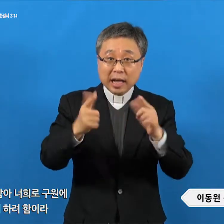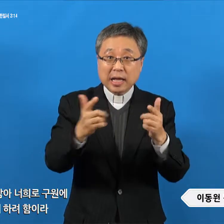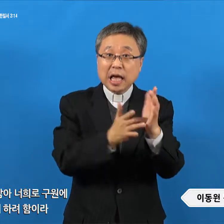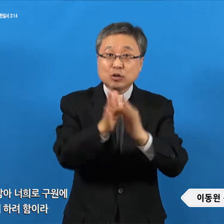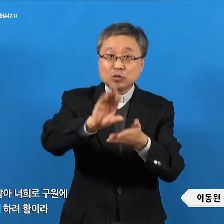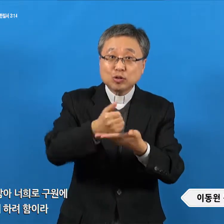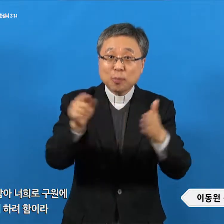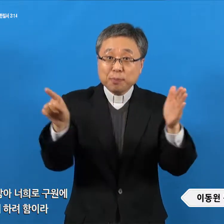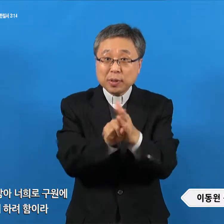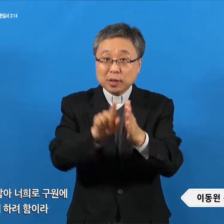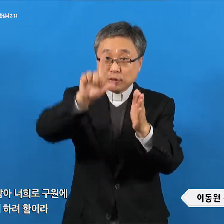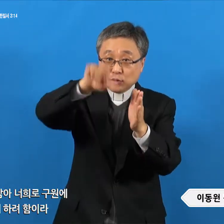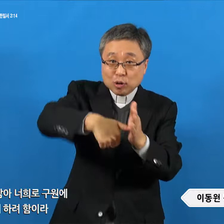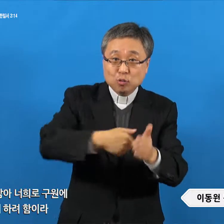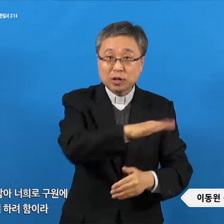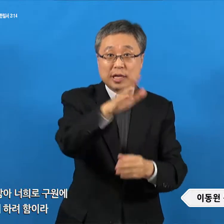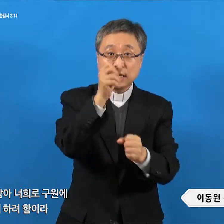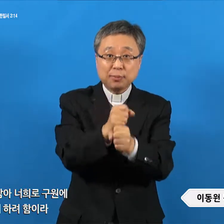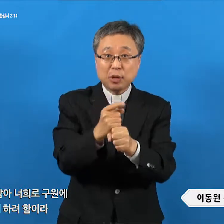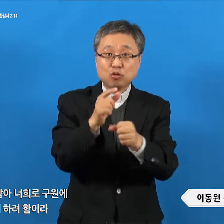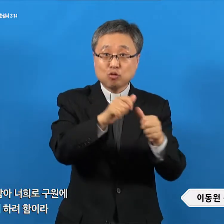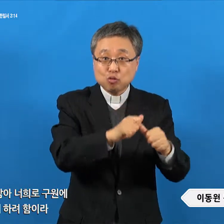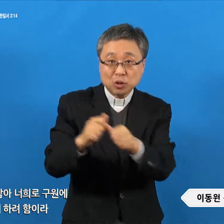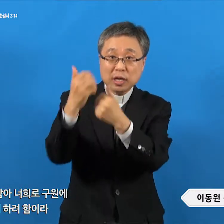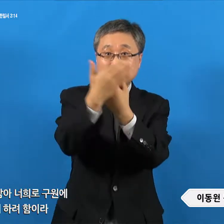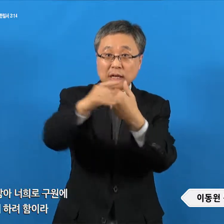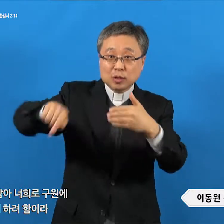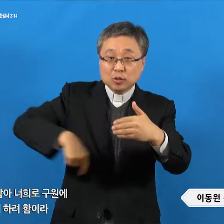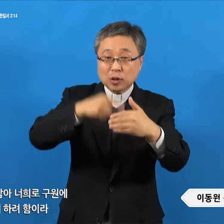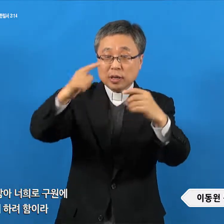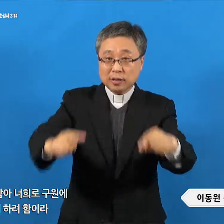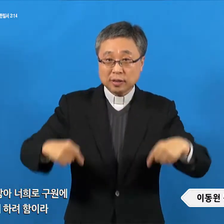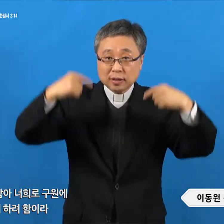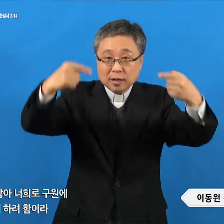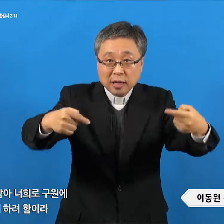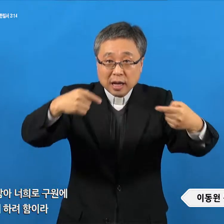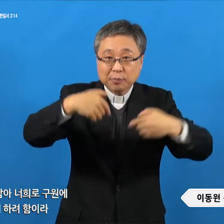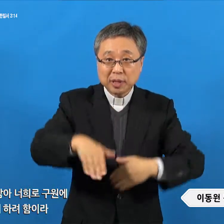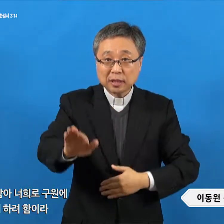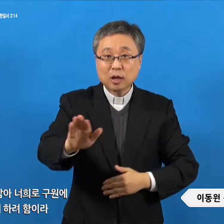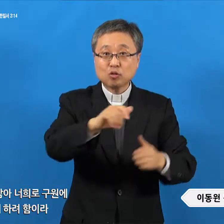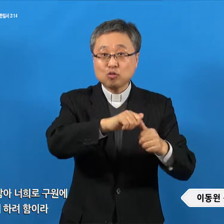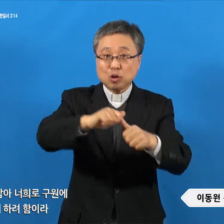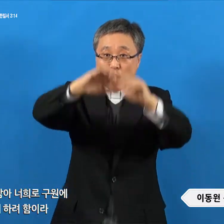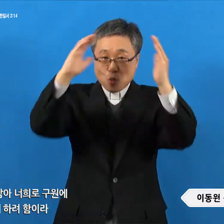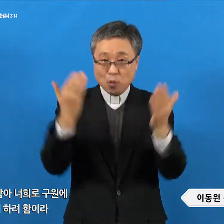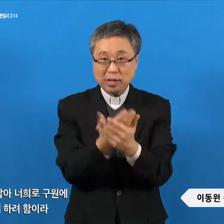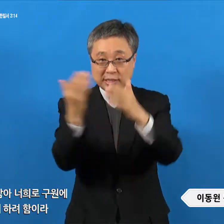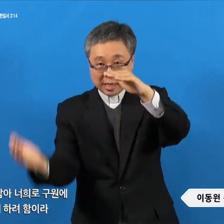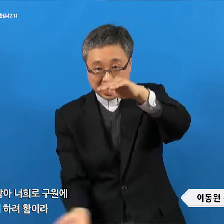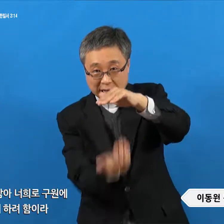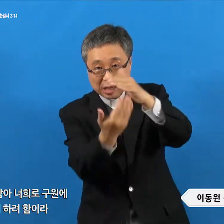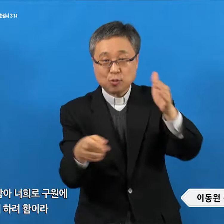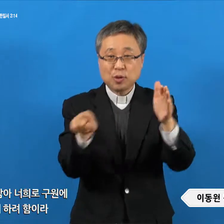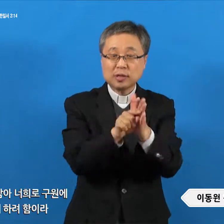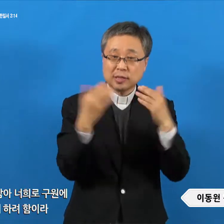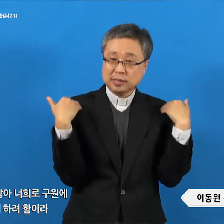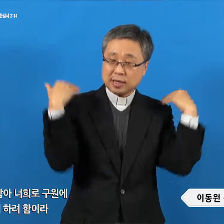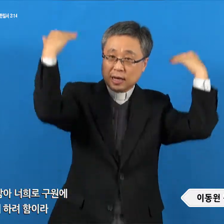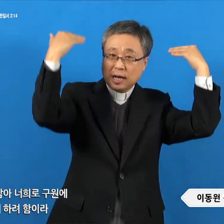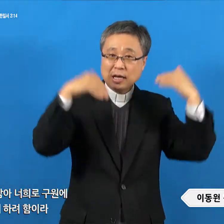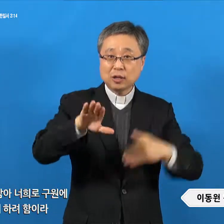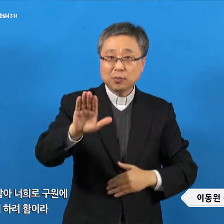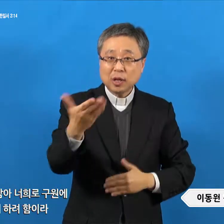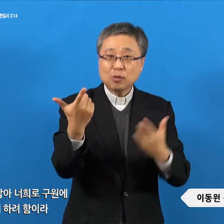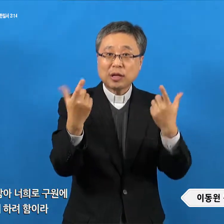믿는 순간 우리는 이미 구원의 은혜 속에 들어갑니다. 그러나 구원을 완성하기 위해서 자라가야 합니다. 그 성장의